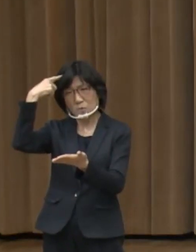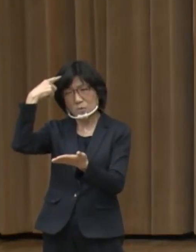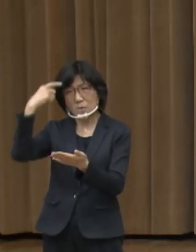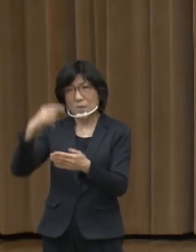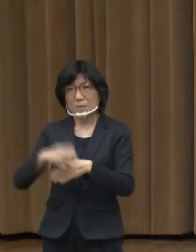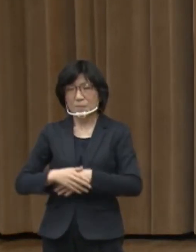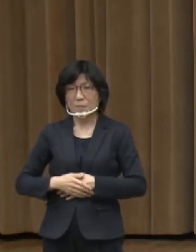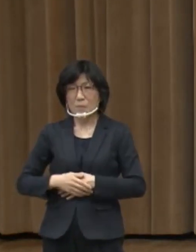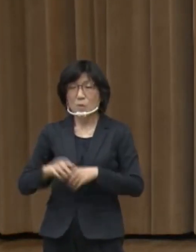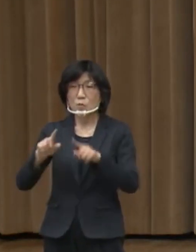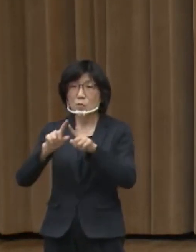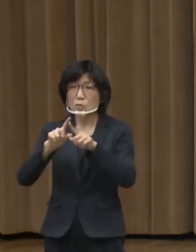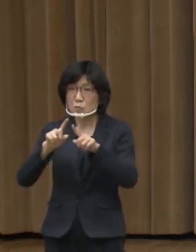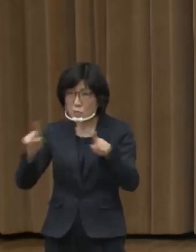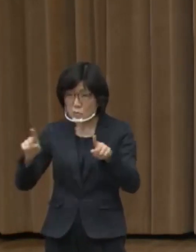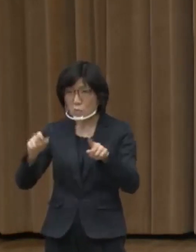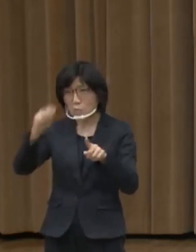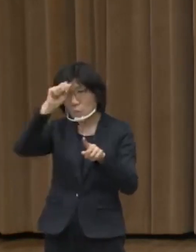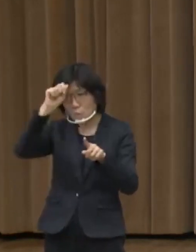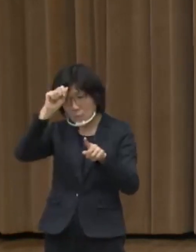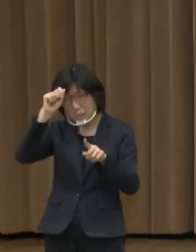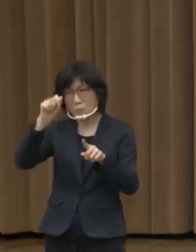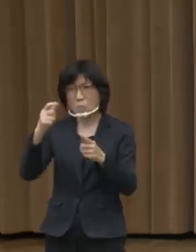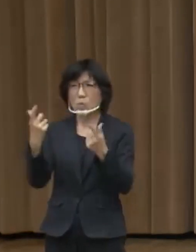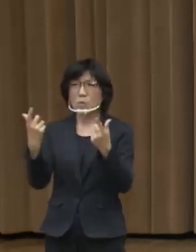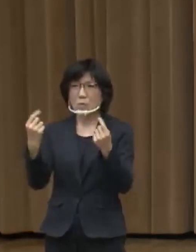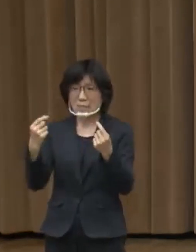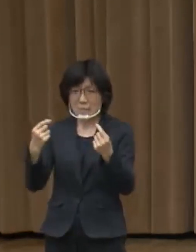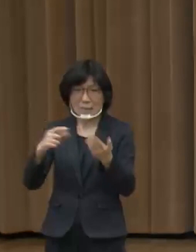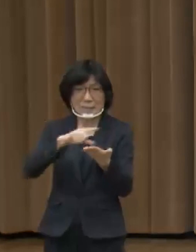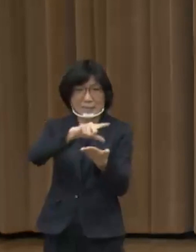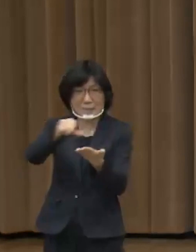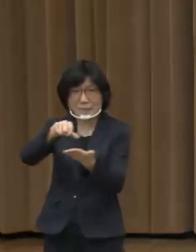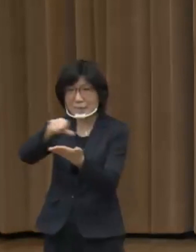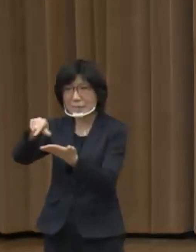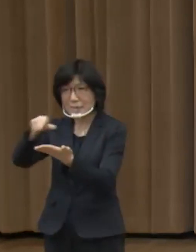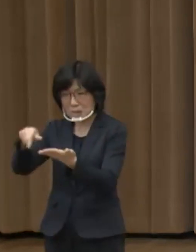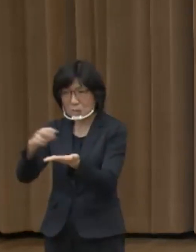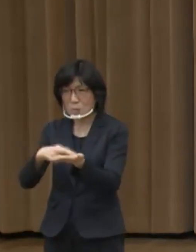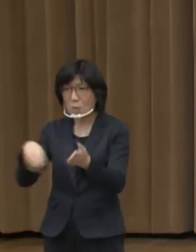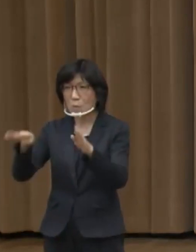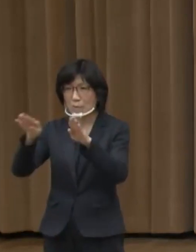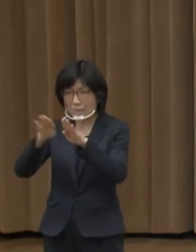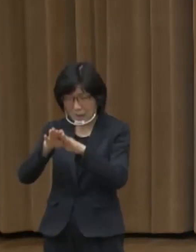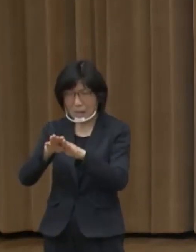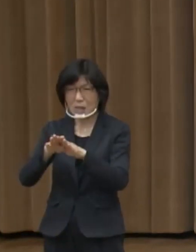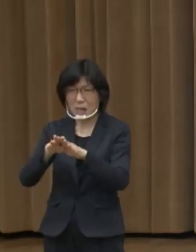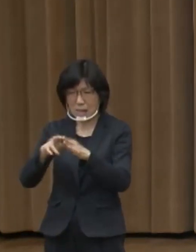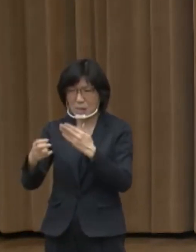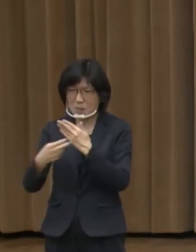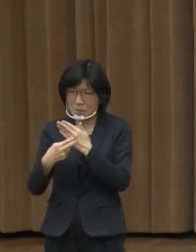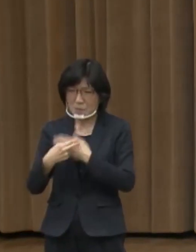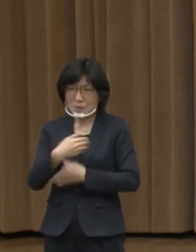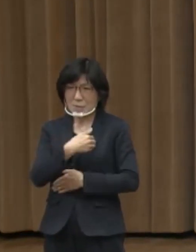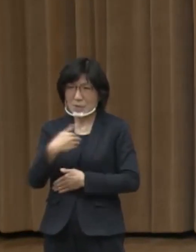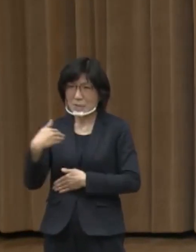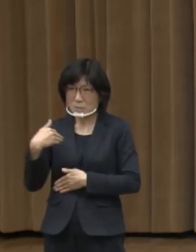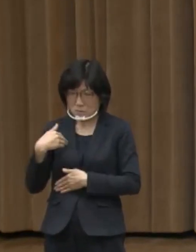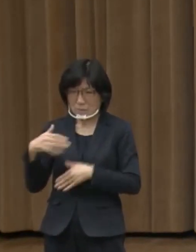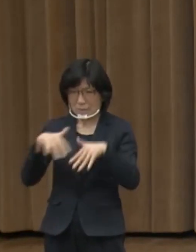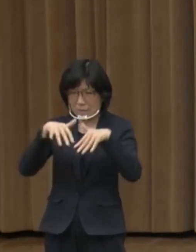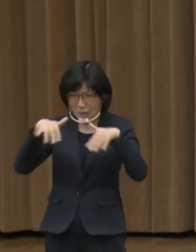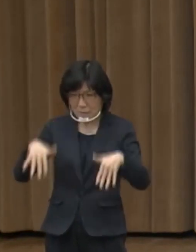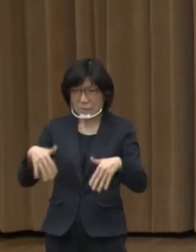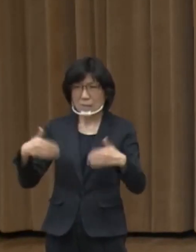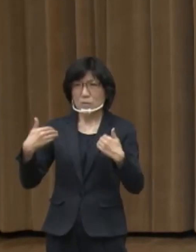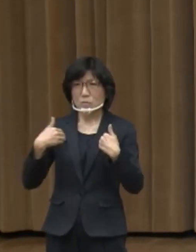の疾病の患者と同様に、地域の医療機関で受診できる体制を構築するべきと考え、